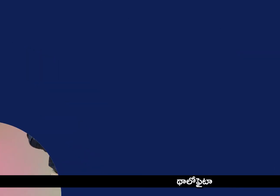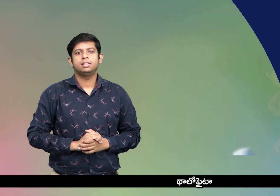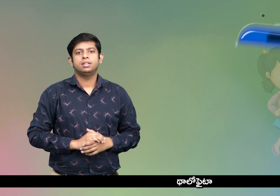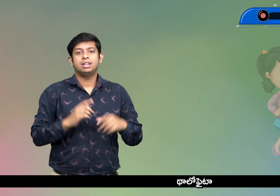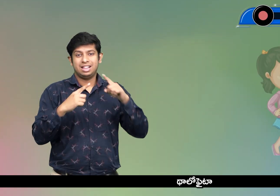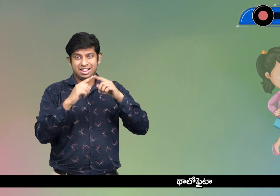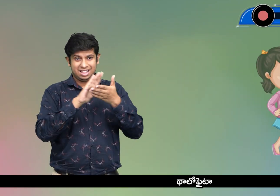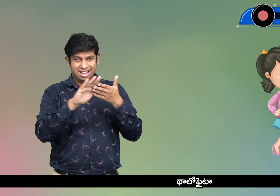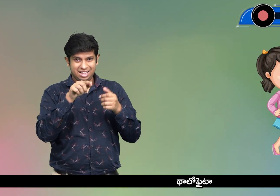థాలోఫైట్స్,